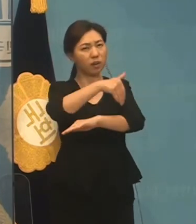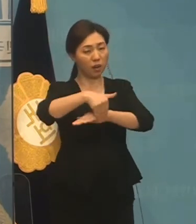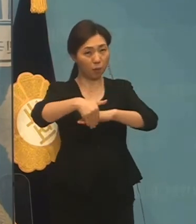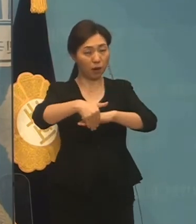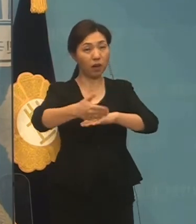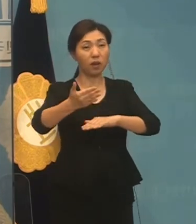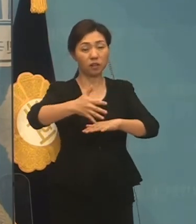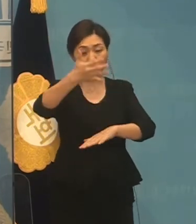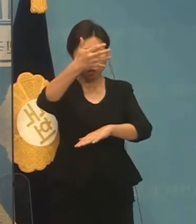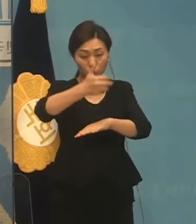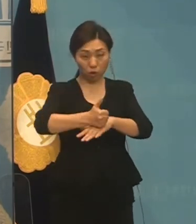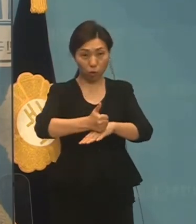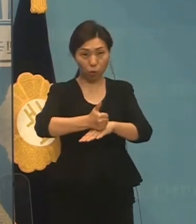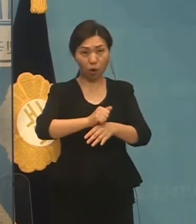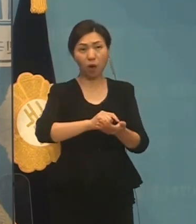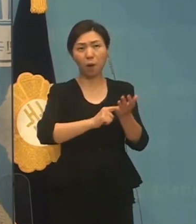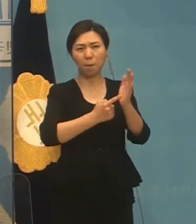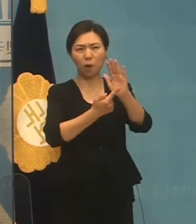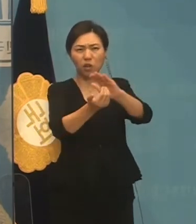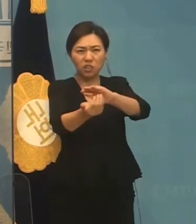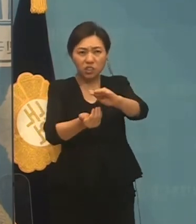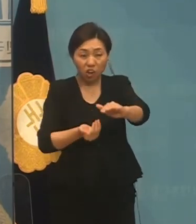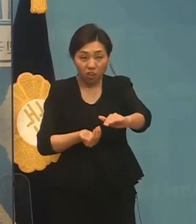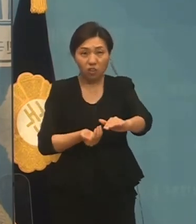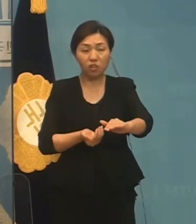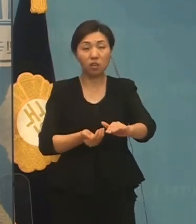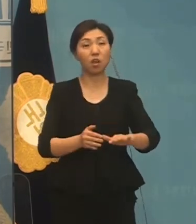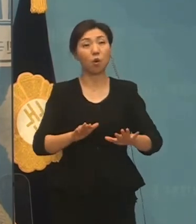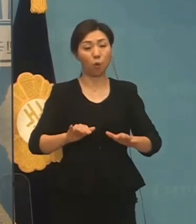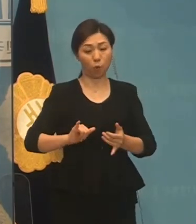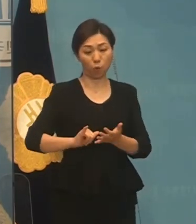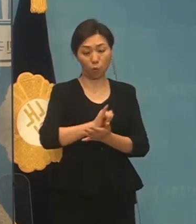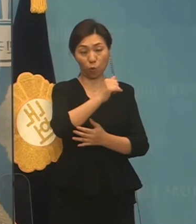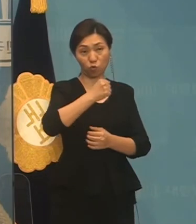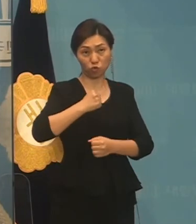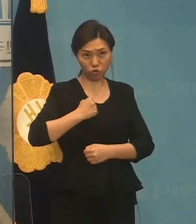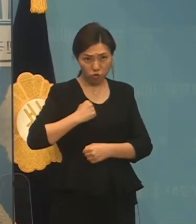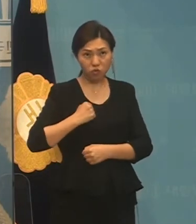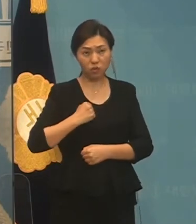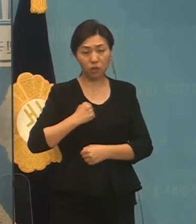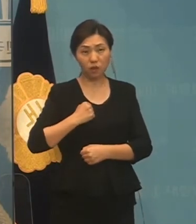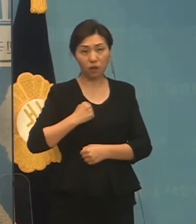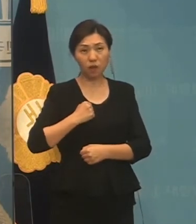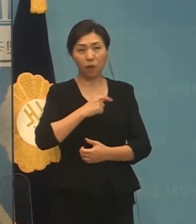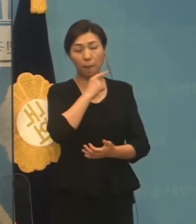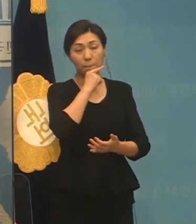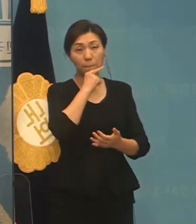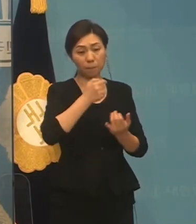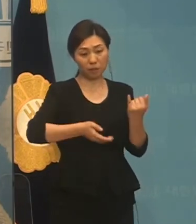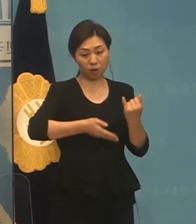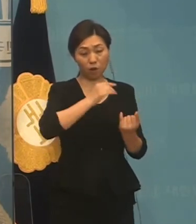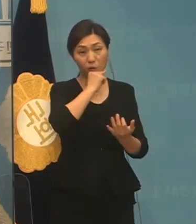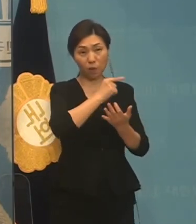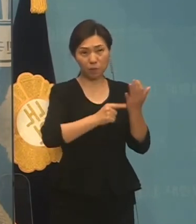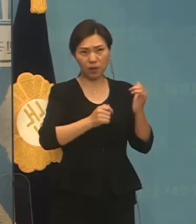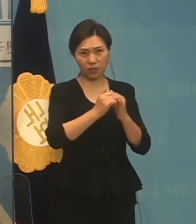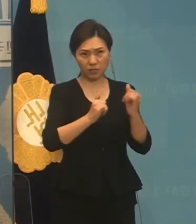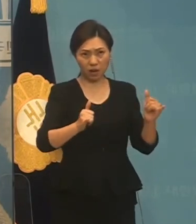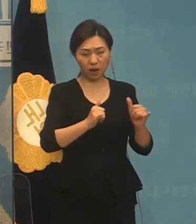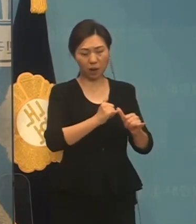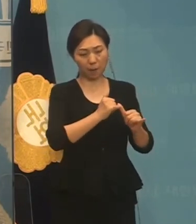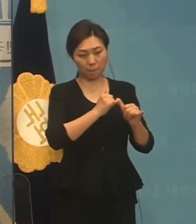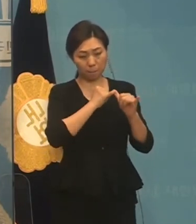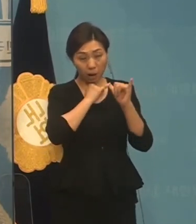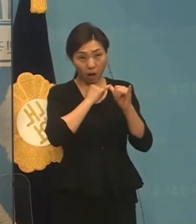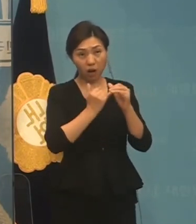그런데 최종 결과 발표를 앞두고 공군 성추행 피해자 사망 사건에 대한 공군 수뇌부